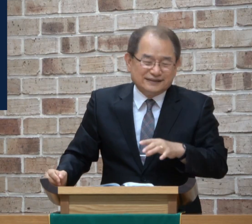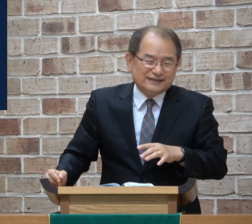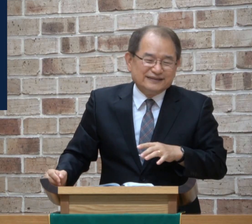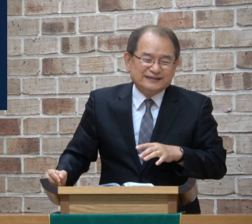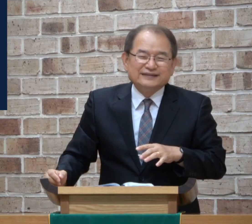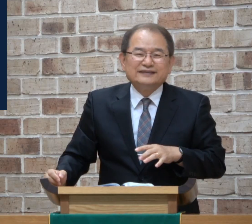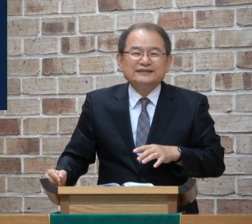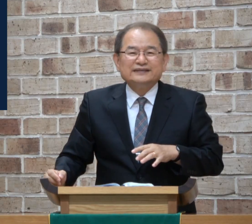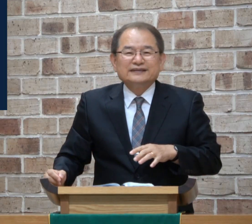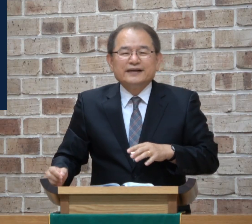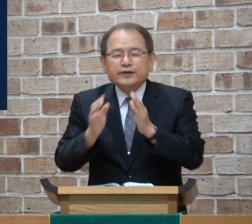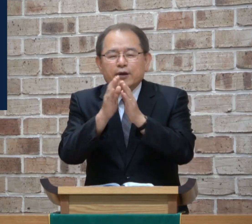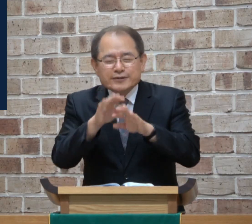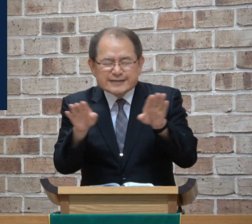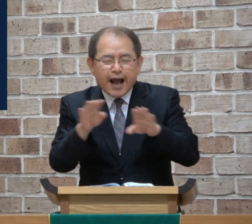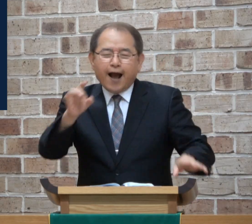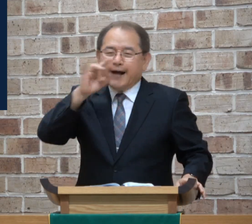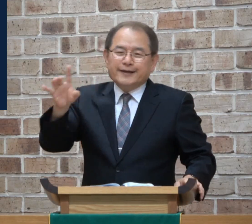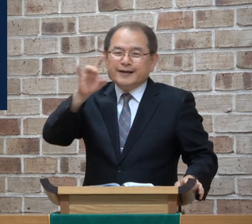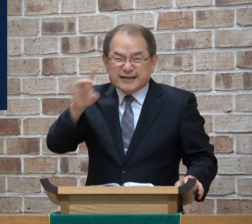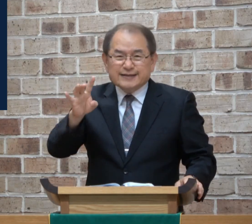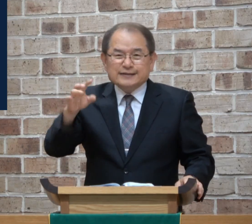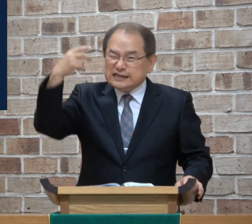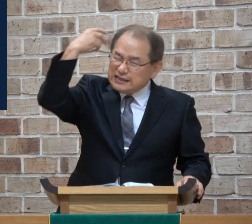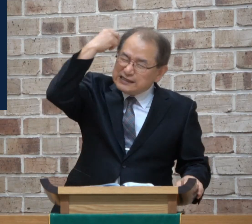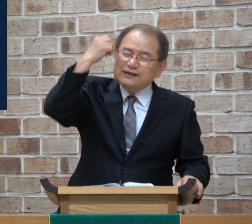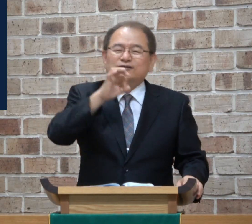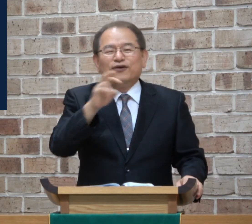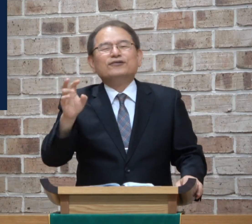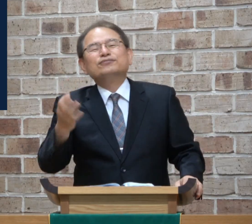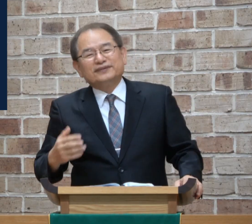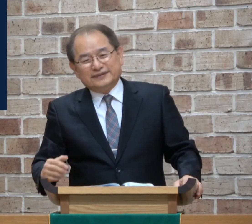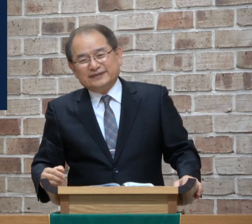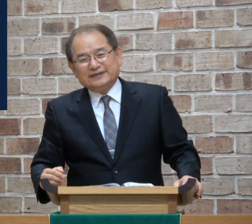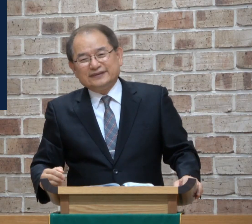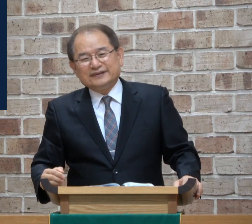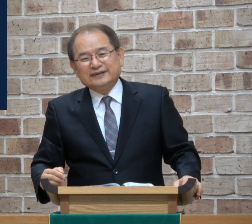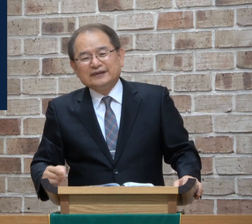그렇다면 그것은 안 됩니다. 절대 예배를 빠지면 안 된다는 그런 것을 머리에